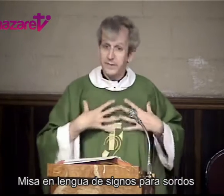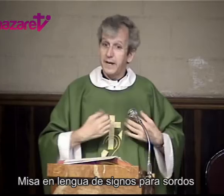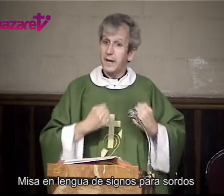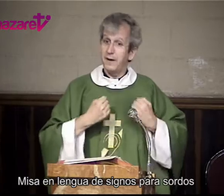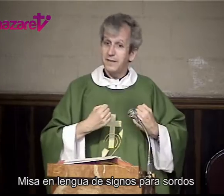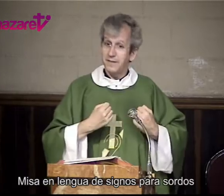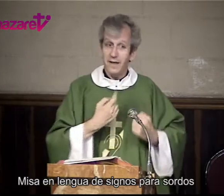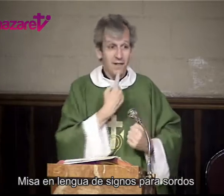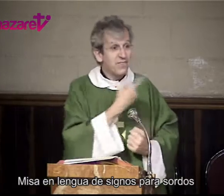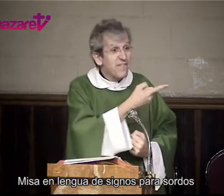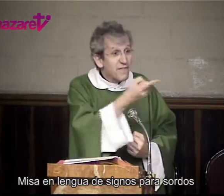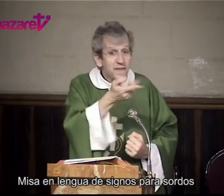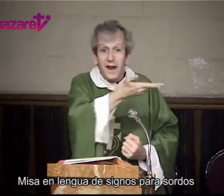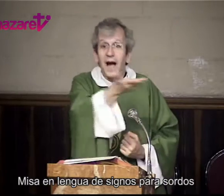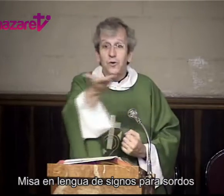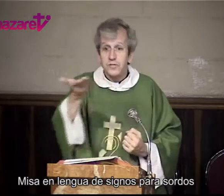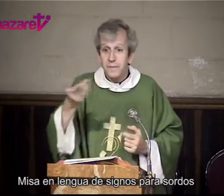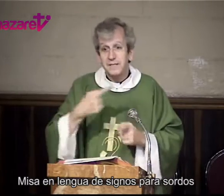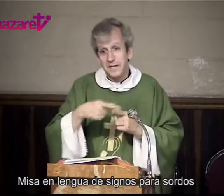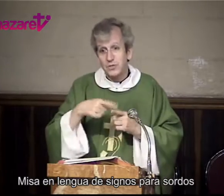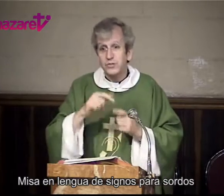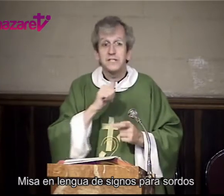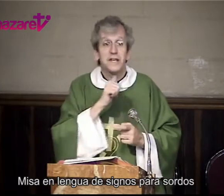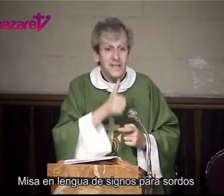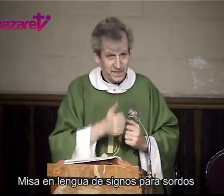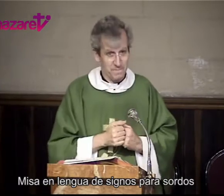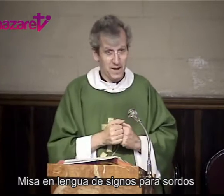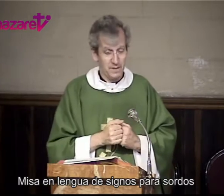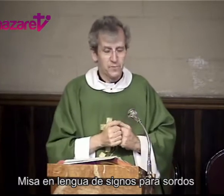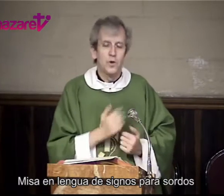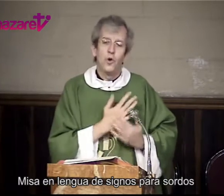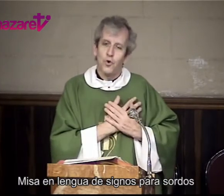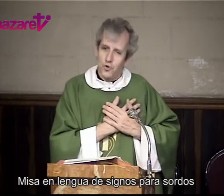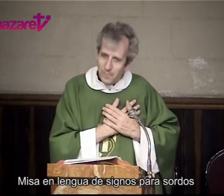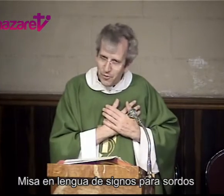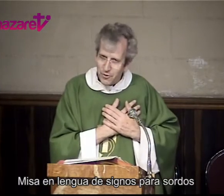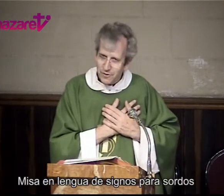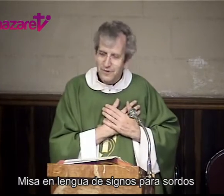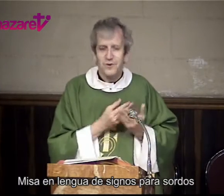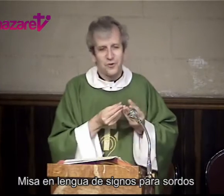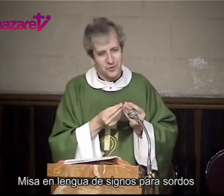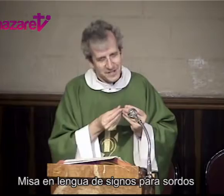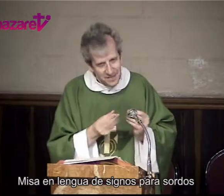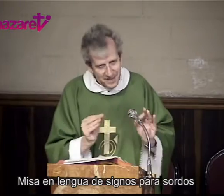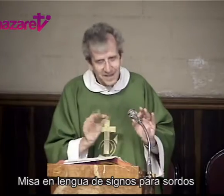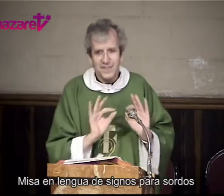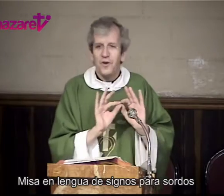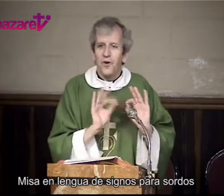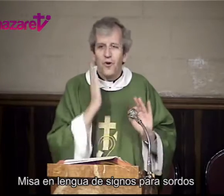la valentía de decir a los demás las cosas que hacen mal. Con amor, con sencillez, con